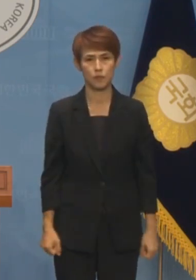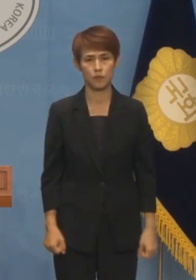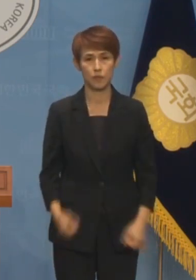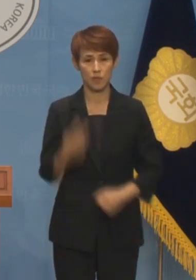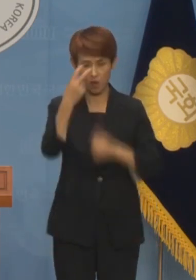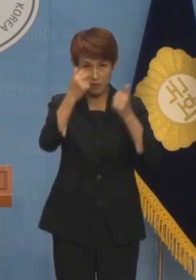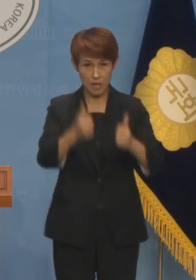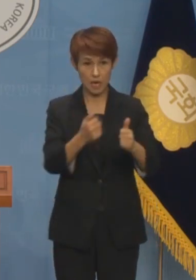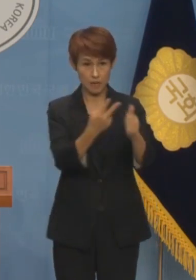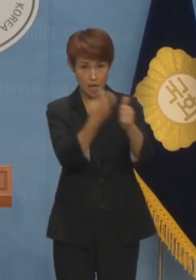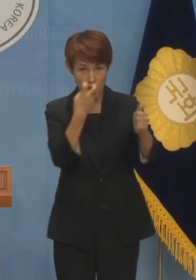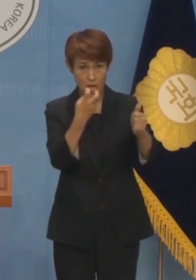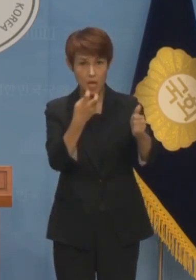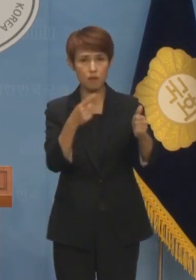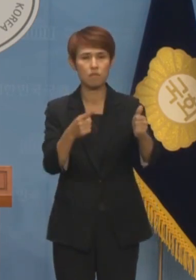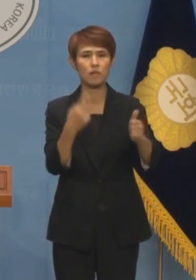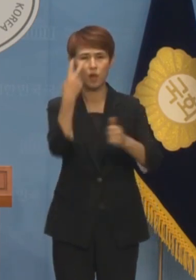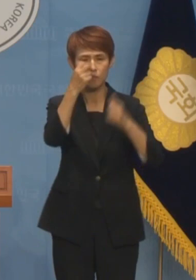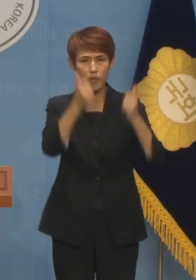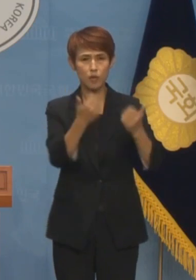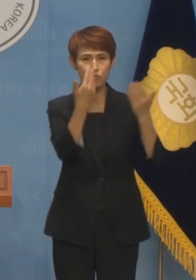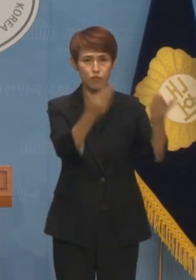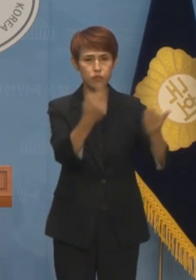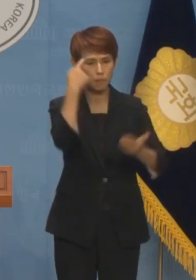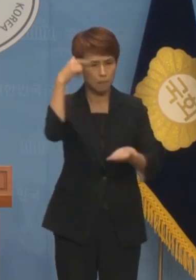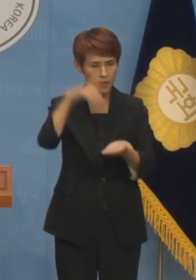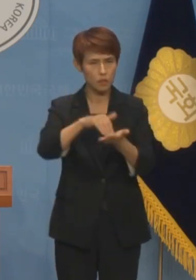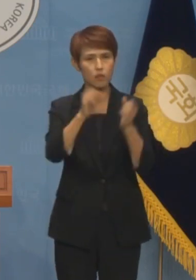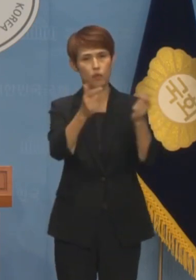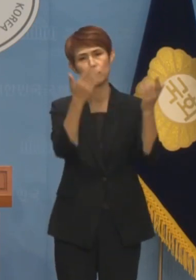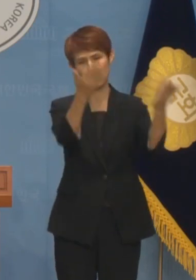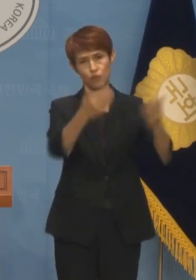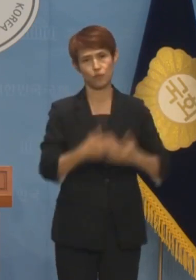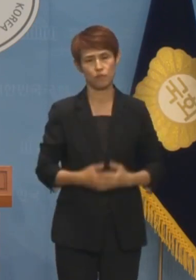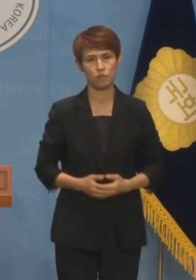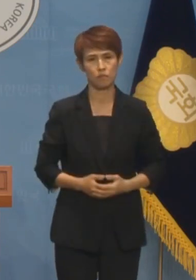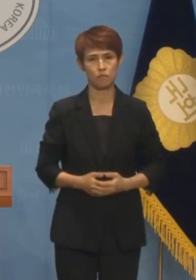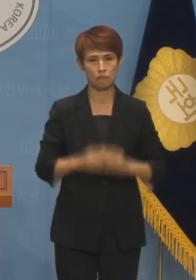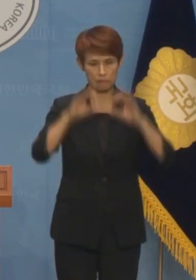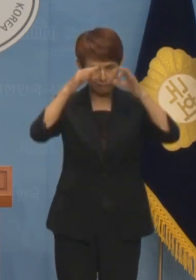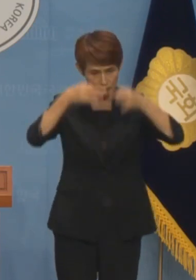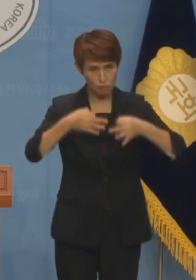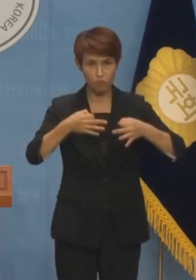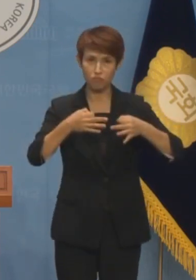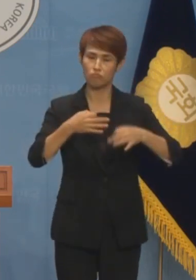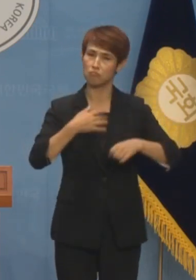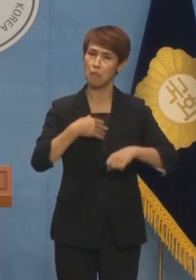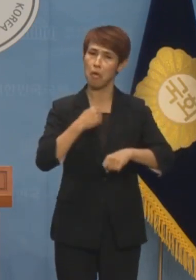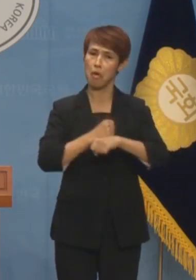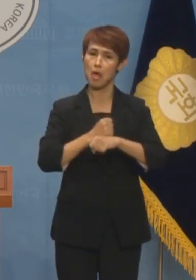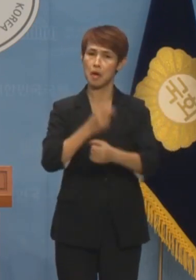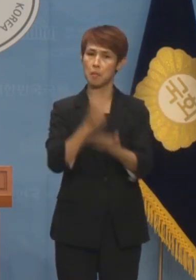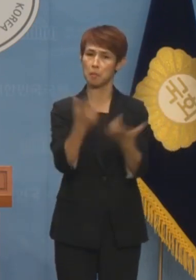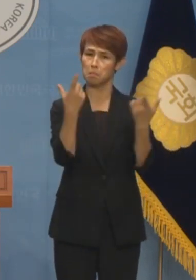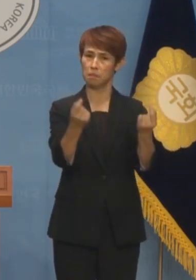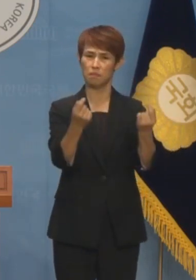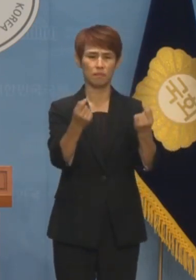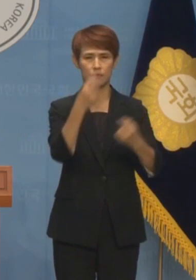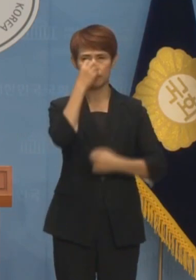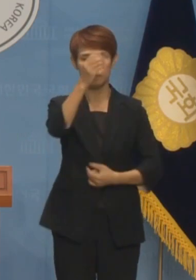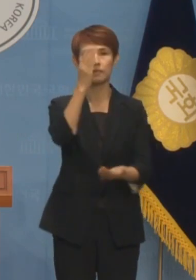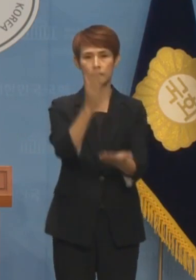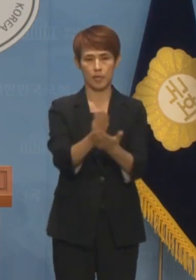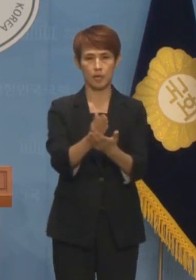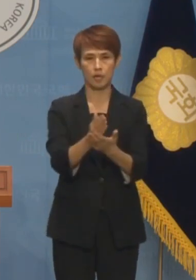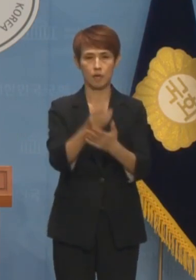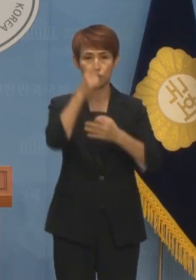검사 탄핵은 검찰에게 주어진 소중한 반성의 기회입니다. 자기들이 하면 다 합법이라는 오만함을 버리고